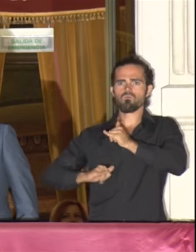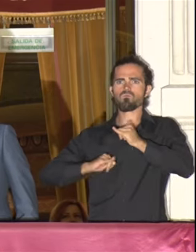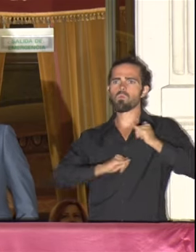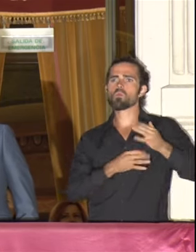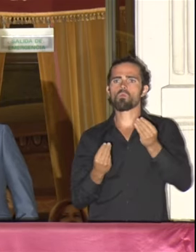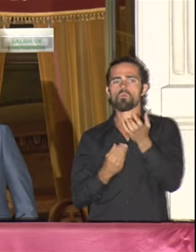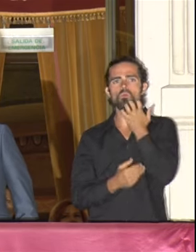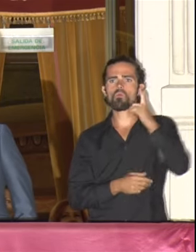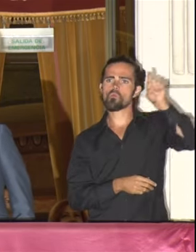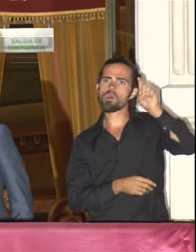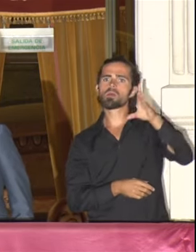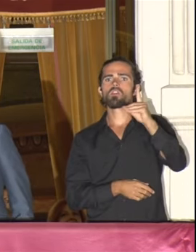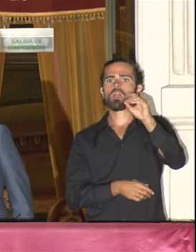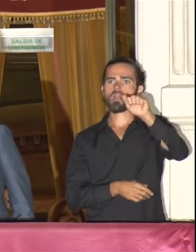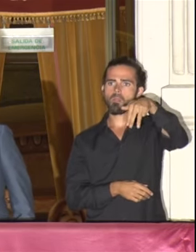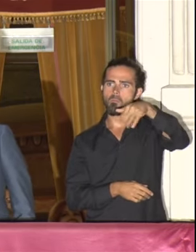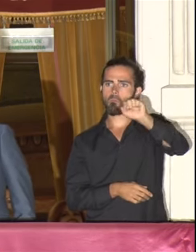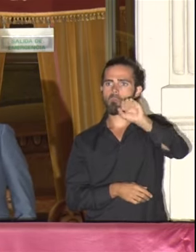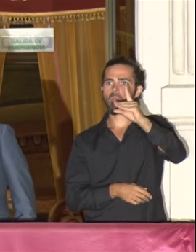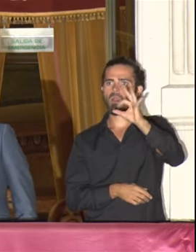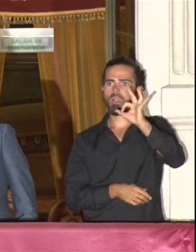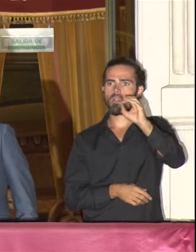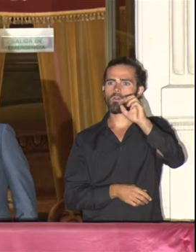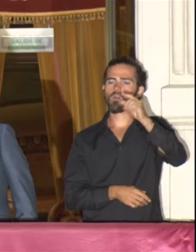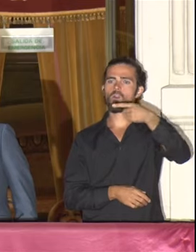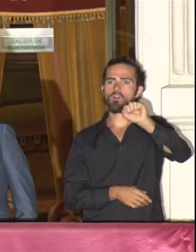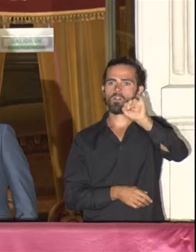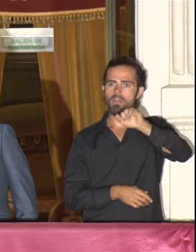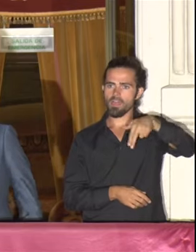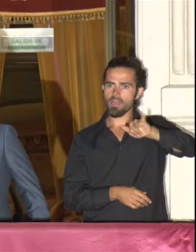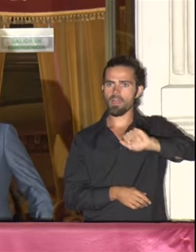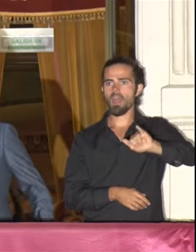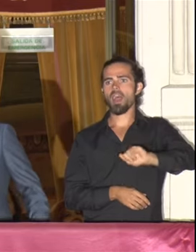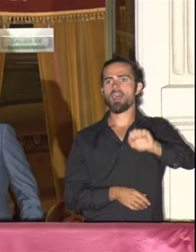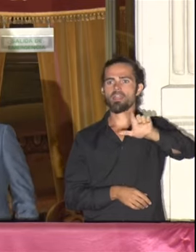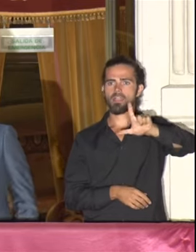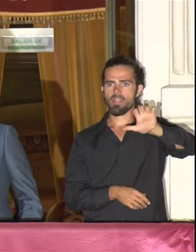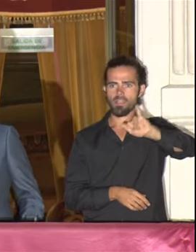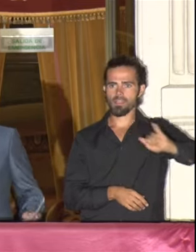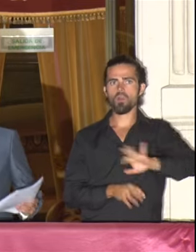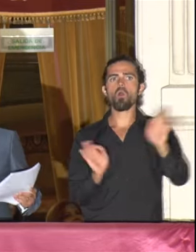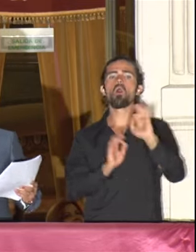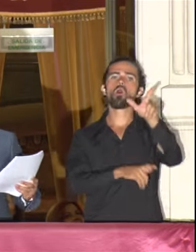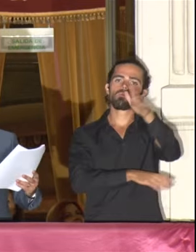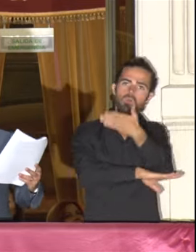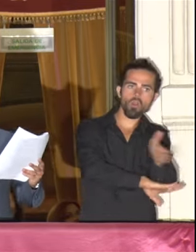al maestro Damaso González. Hemos pasado tardes encantadoras y con otros toreros de la tierra.